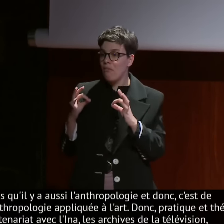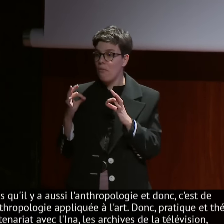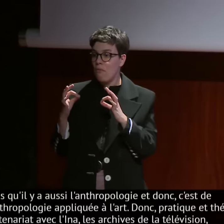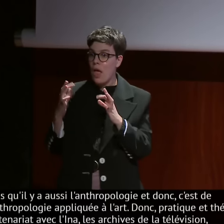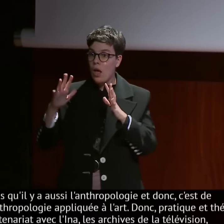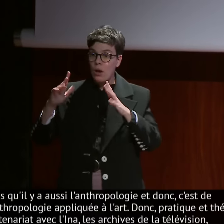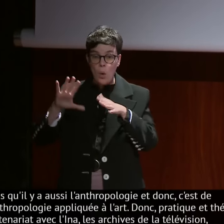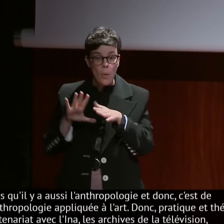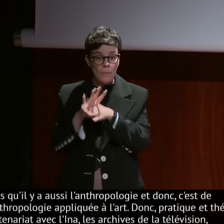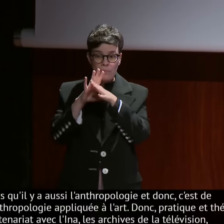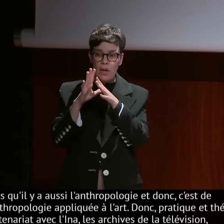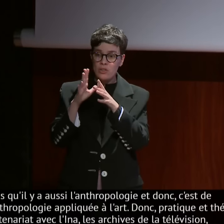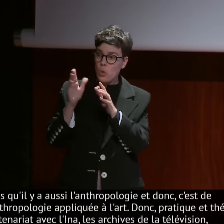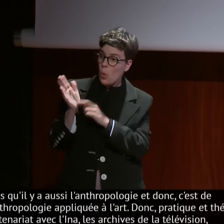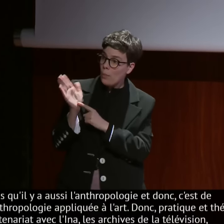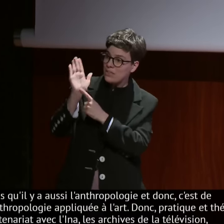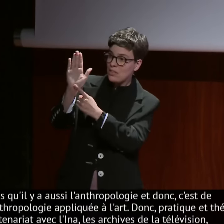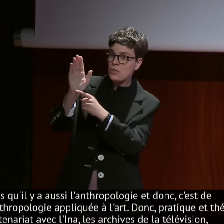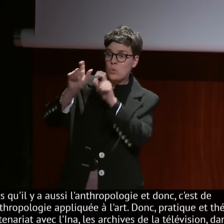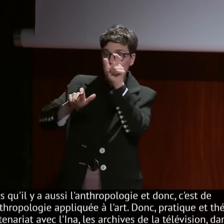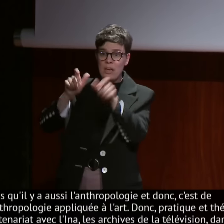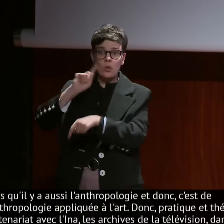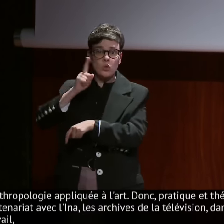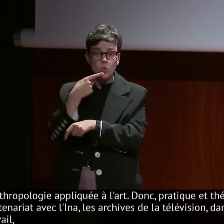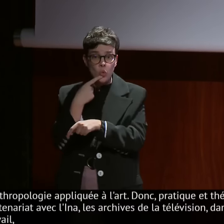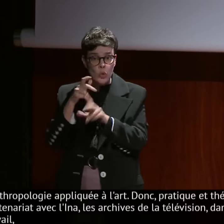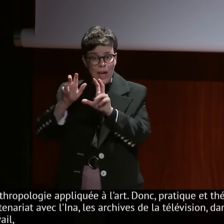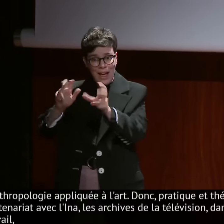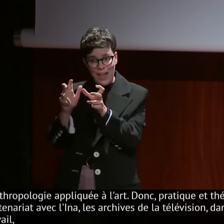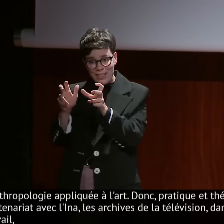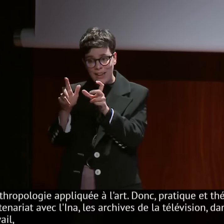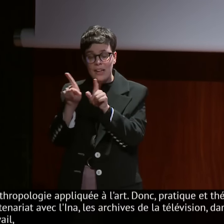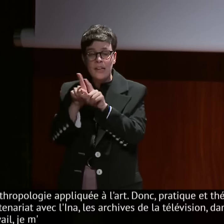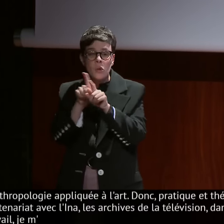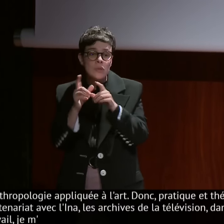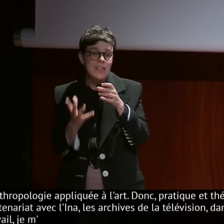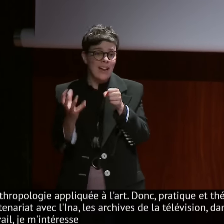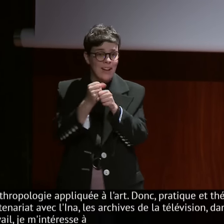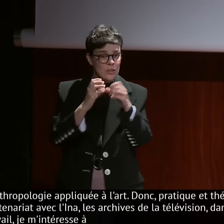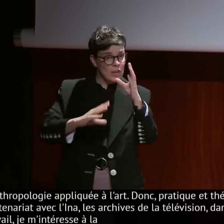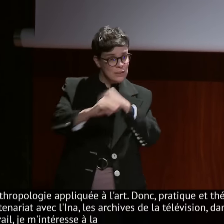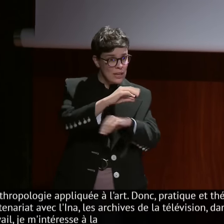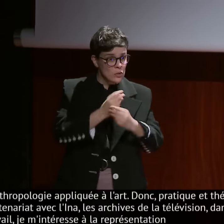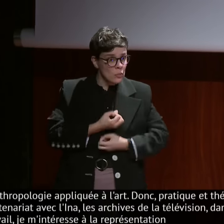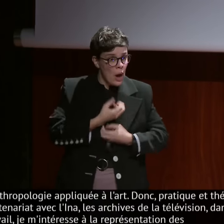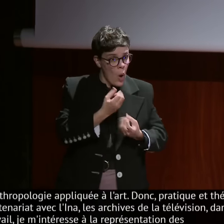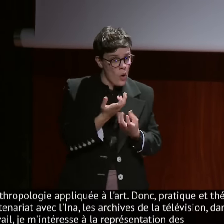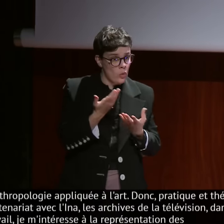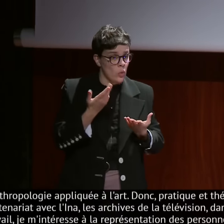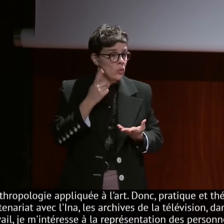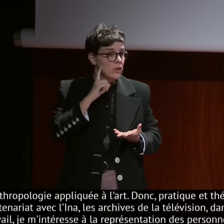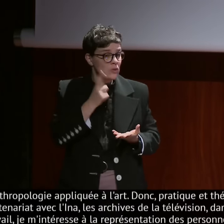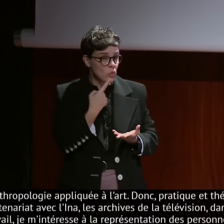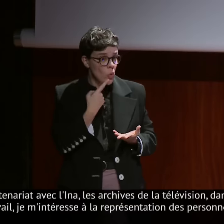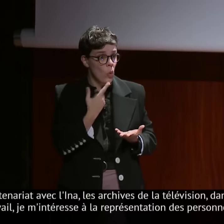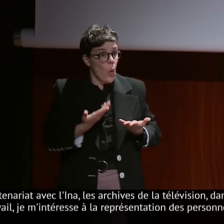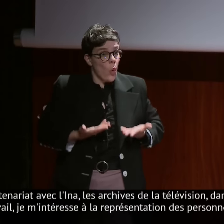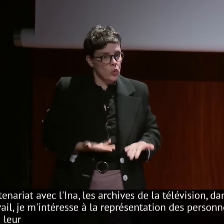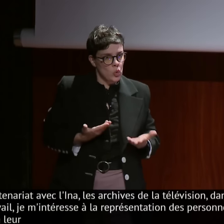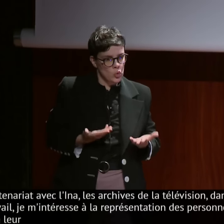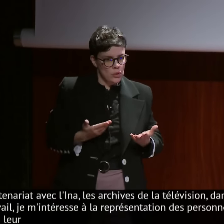Alors dans mon travail, je m'intéresse à la représentation des personnes sourdes et à leur image à la